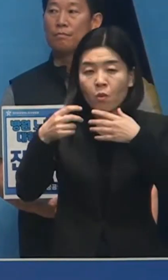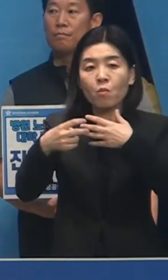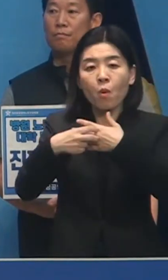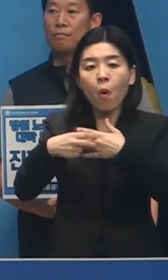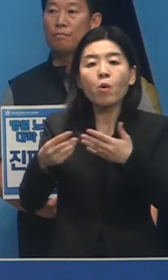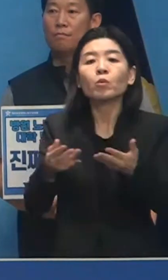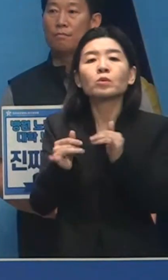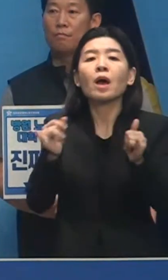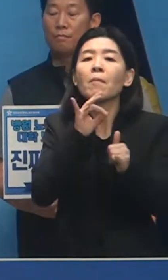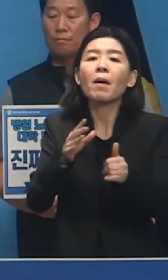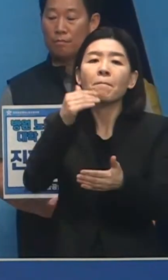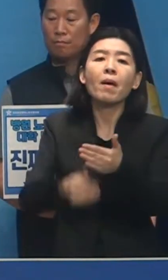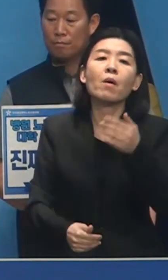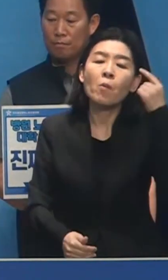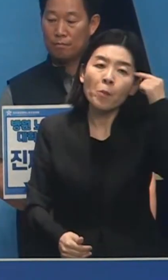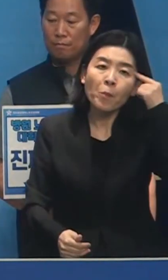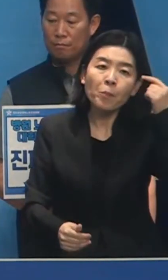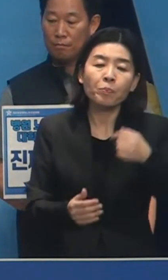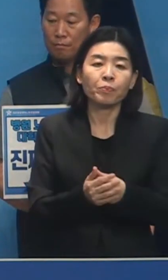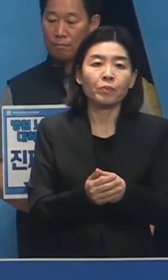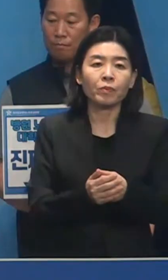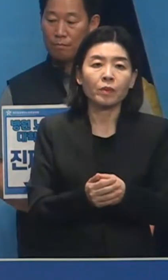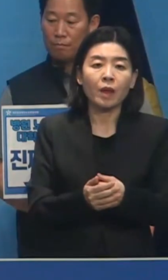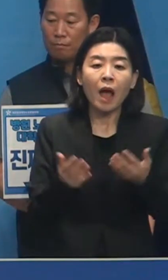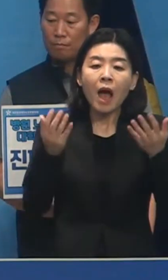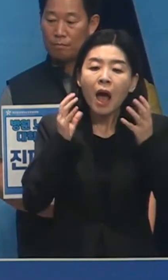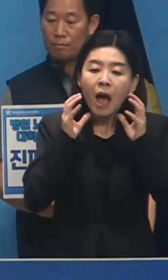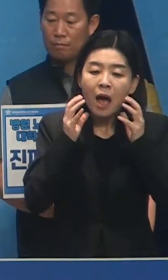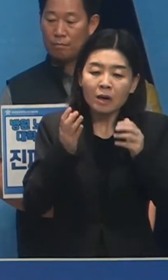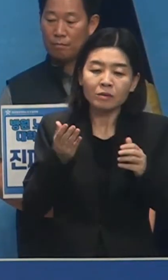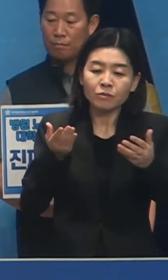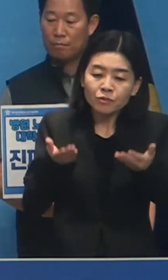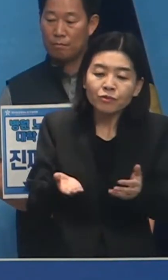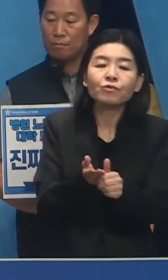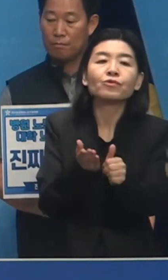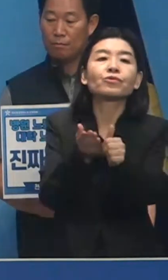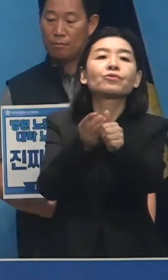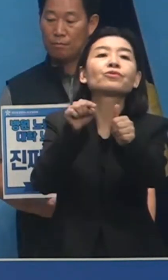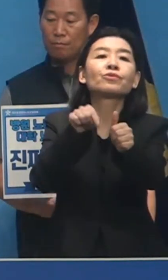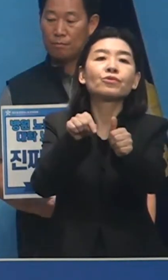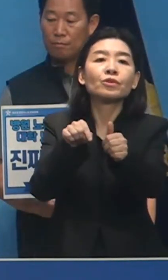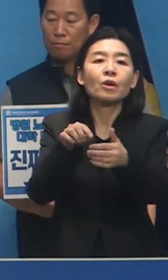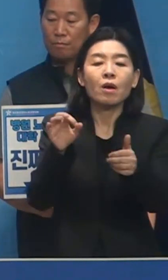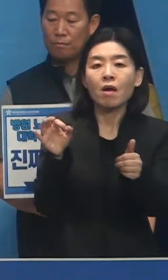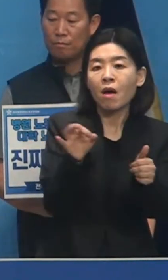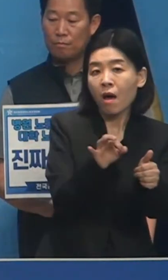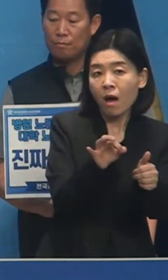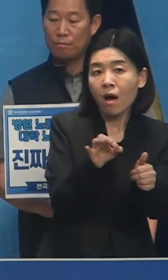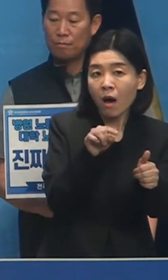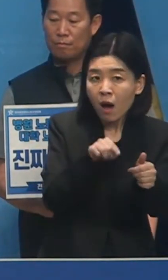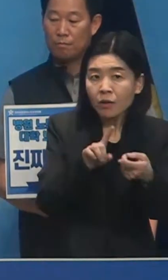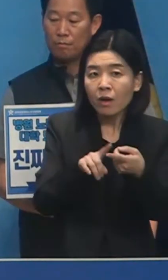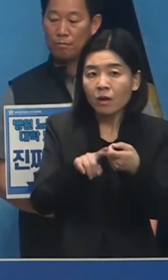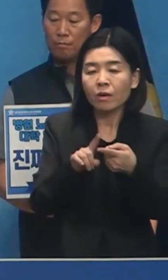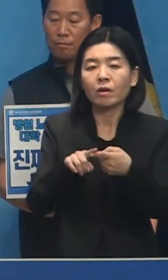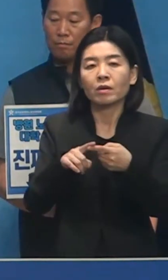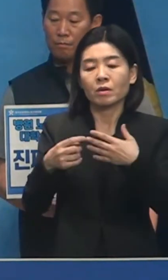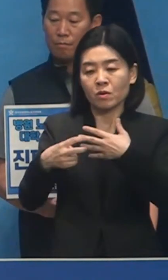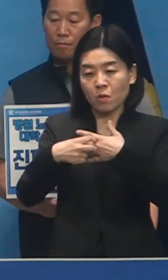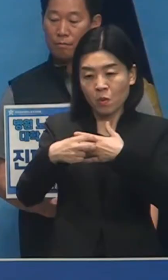사회보장제도인 육아휴직 급여의 마지막 사각지대로 남은 사학연금 교직원들에게도 보장되어야